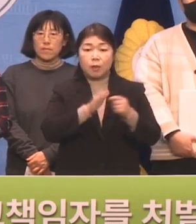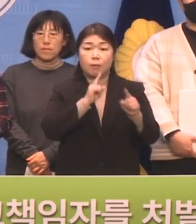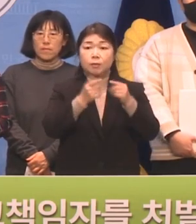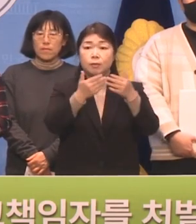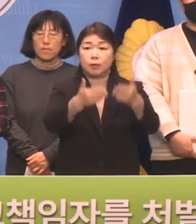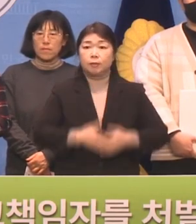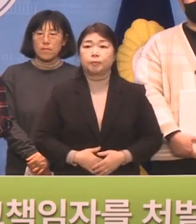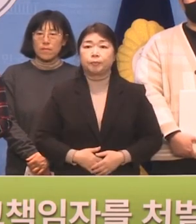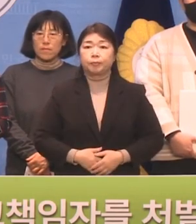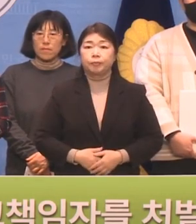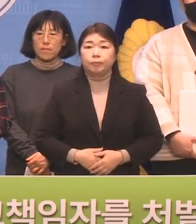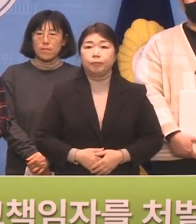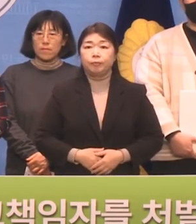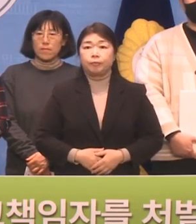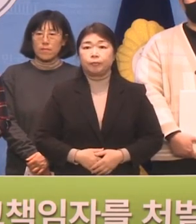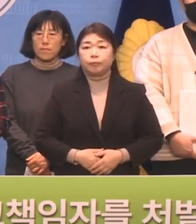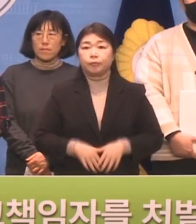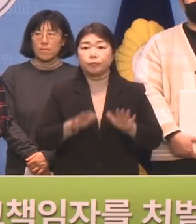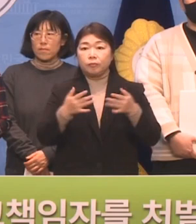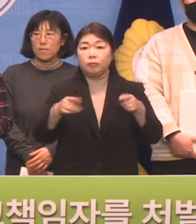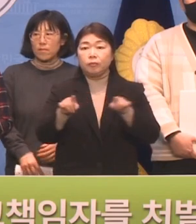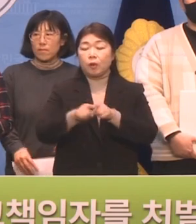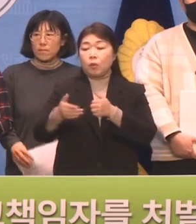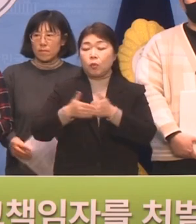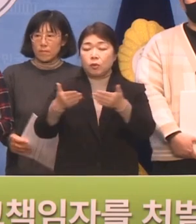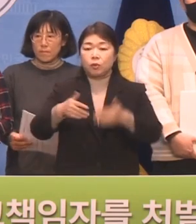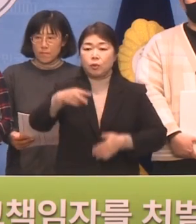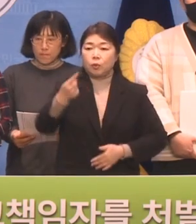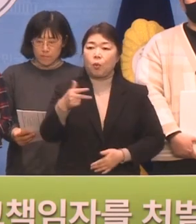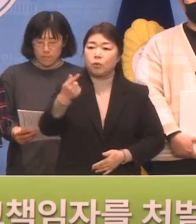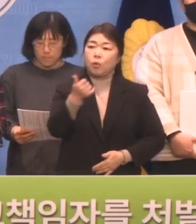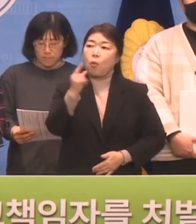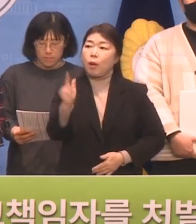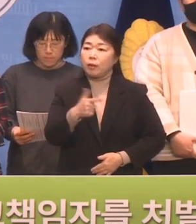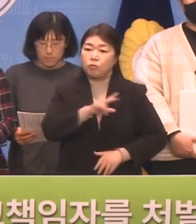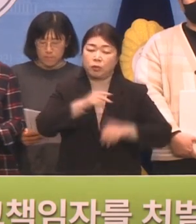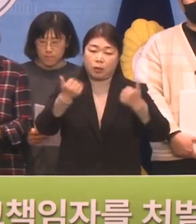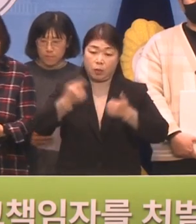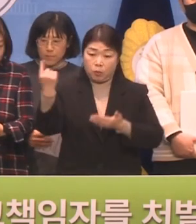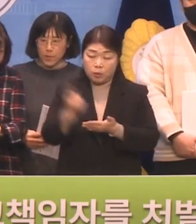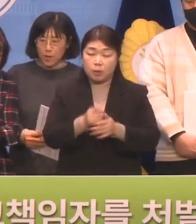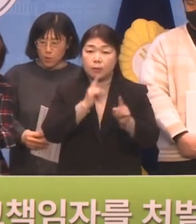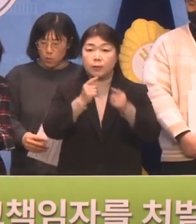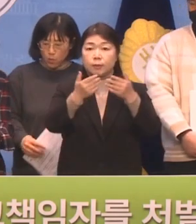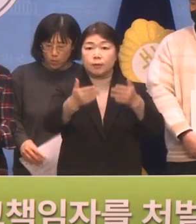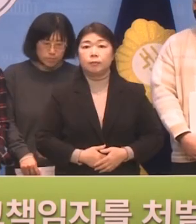인사한 말씀은 오늘 함께 도움 주신 도종환 국회의원님께서 해주시겠습니다.